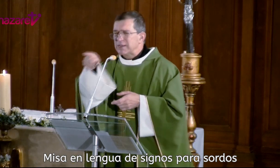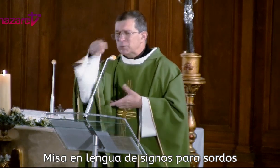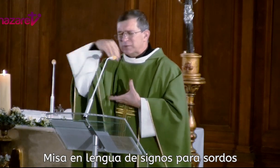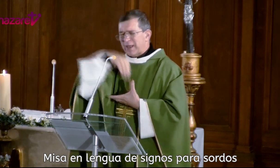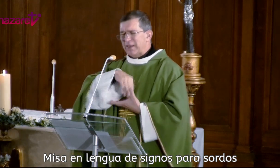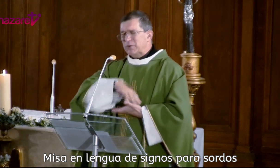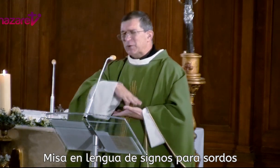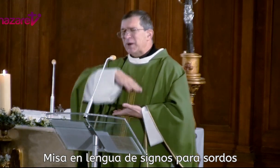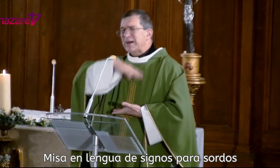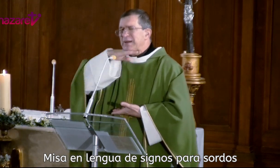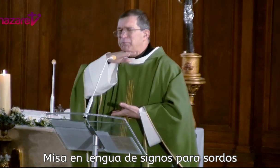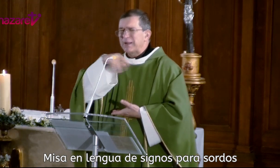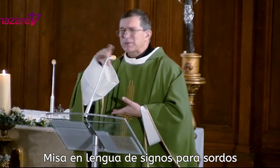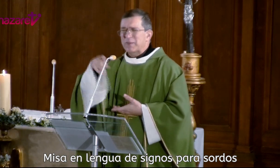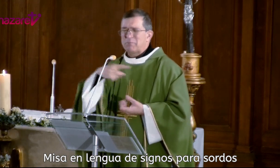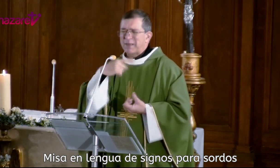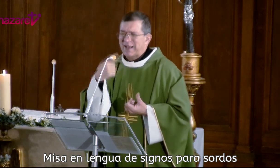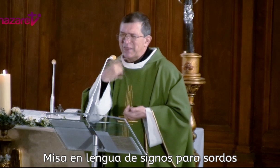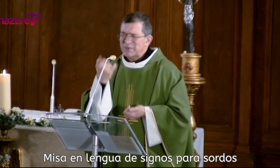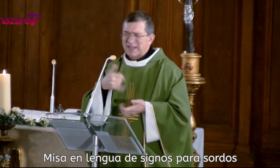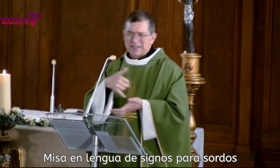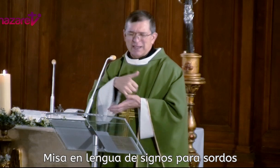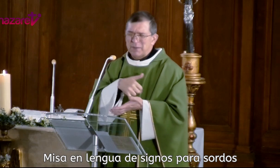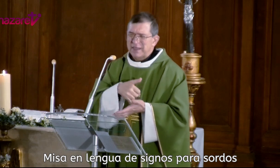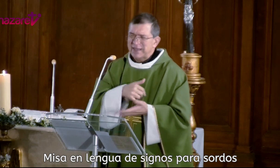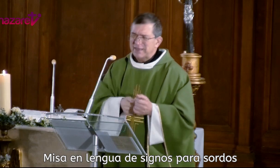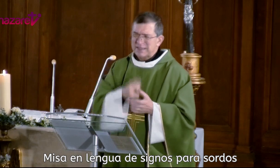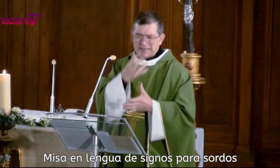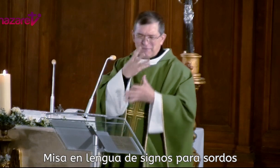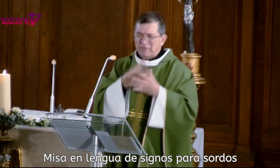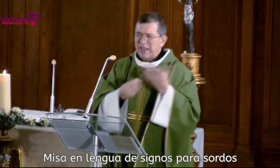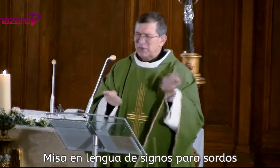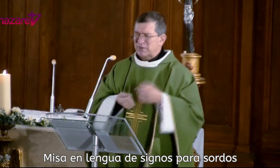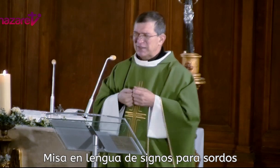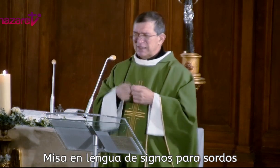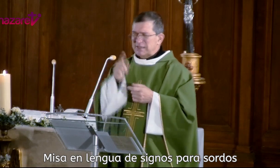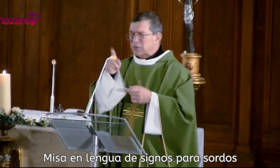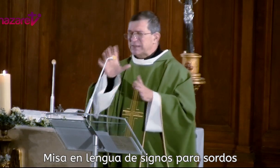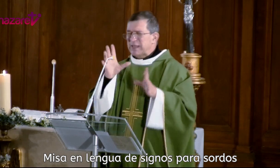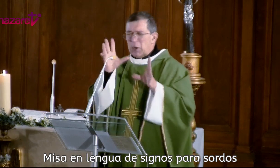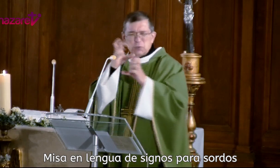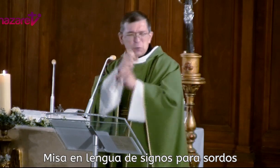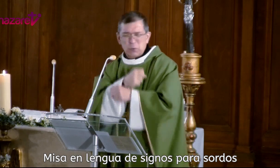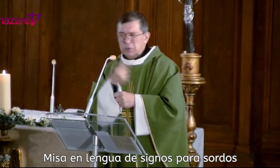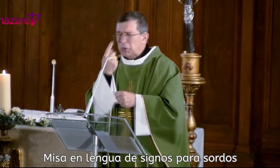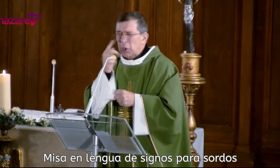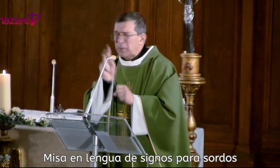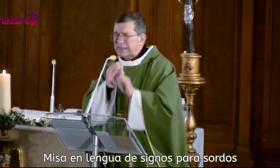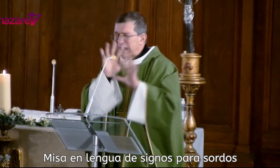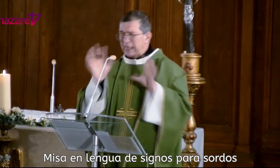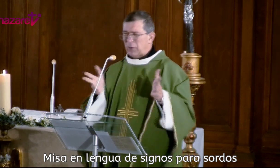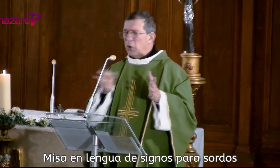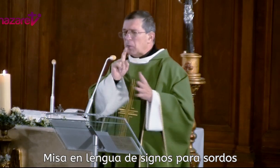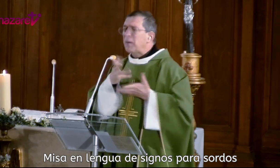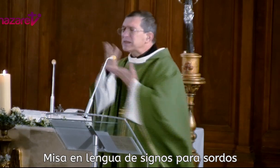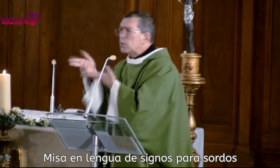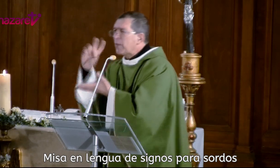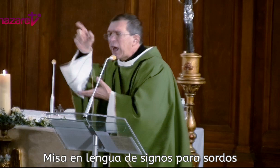estás dentro, repleto de pecados, de debilidades, de fallos? Si tú estás oscuro, tú no lo ves claro, ¿cómo vas a ayudar al